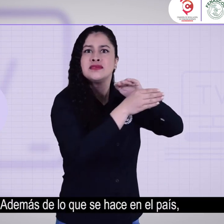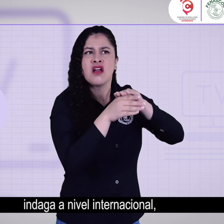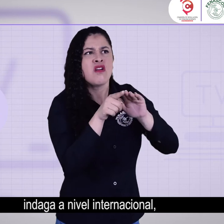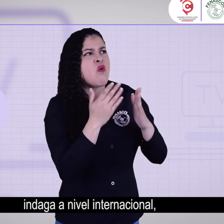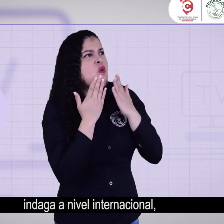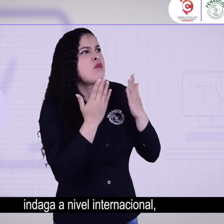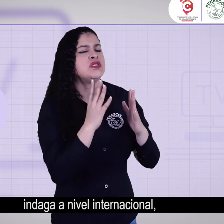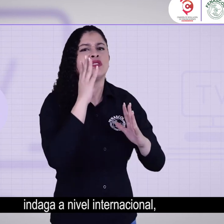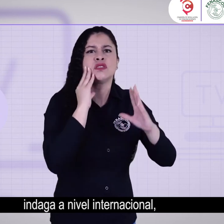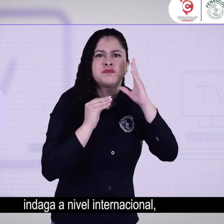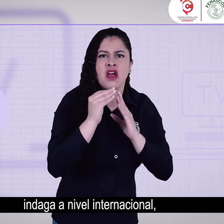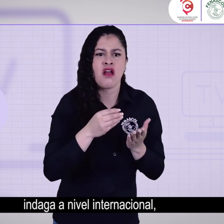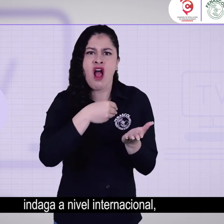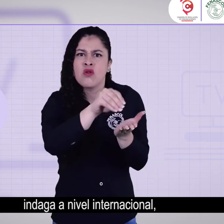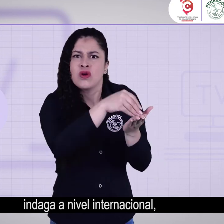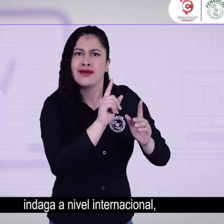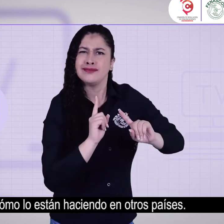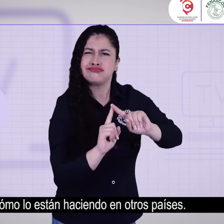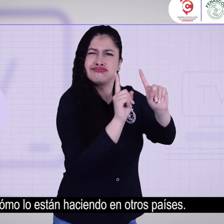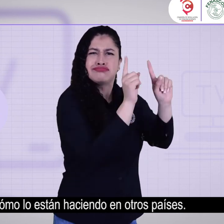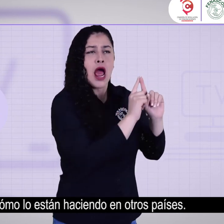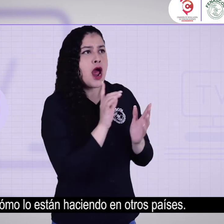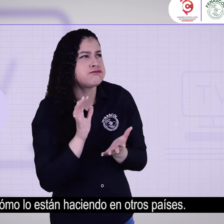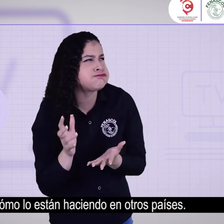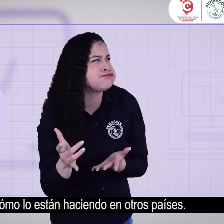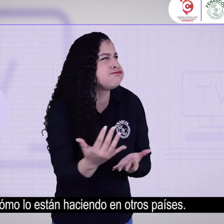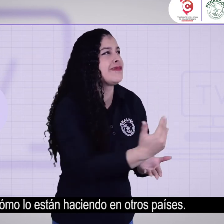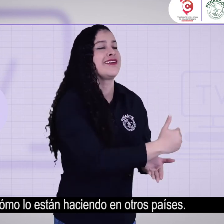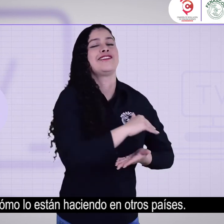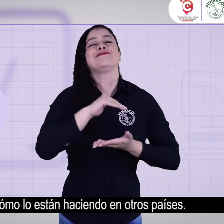Indaga a nivel internacional, como lo están haciendo en otros países